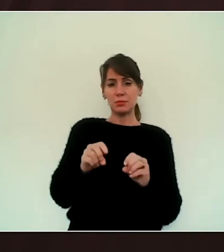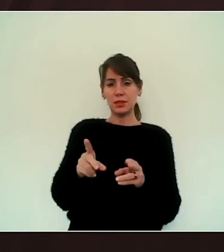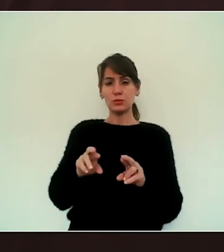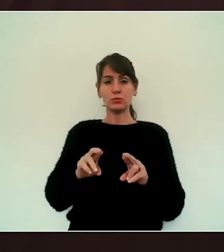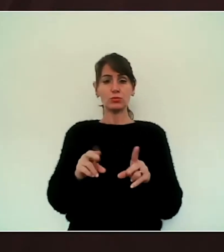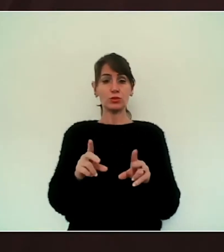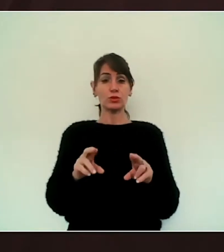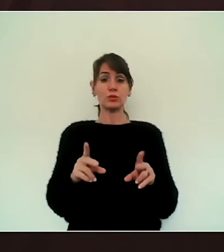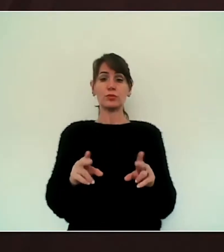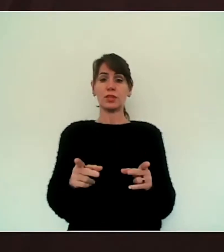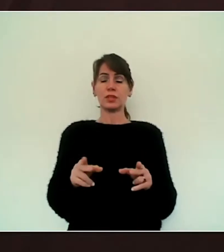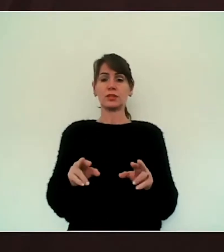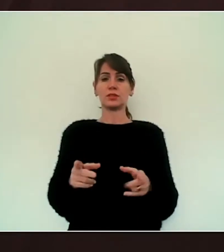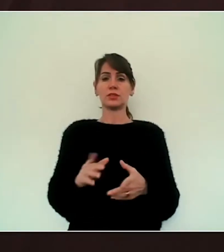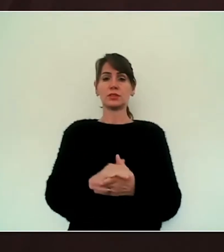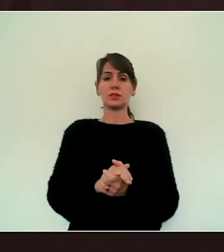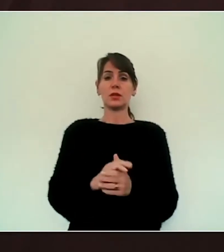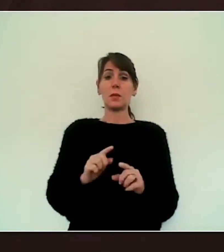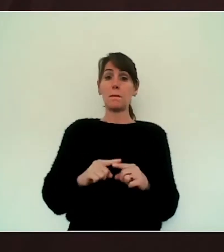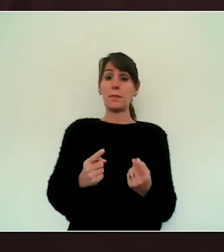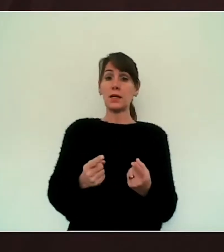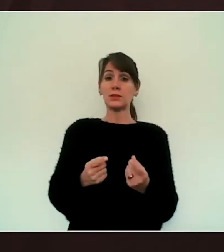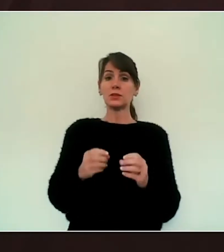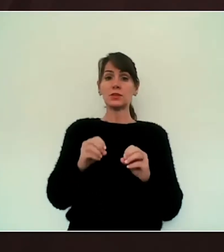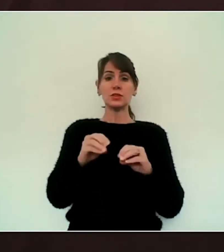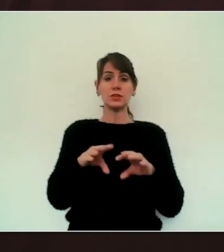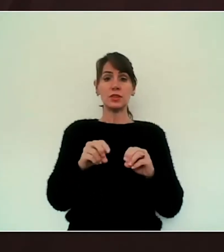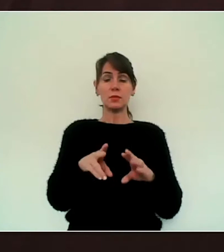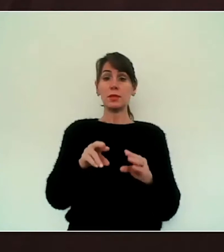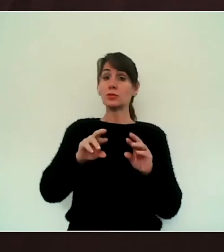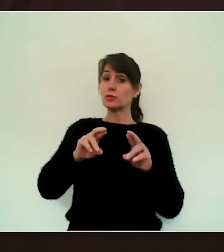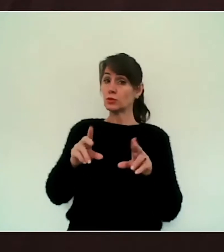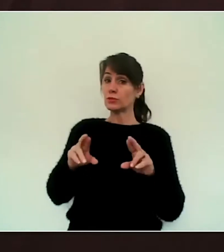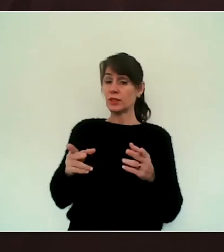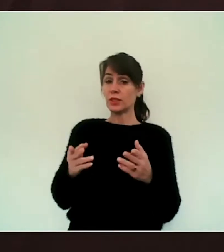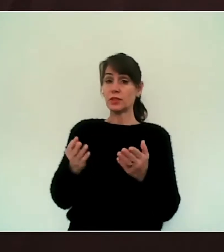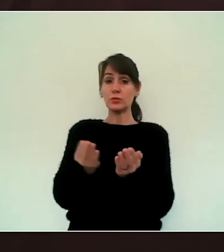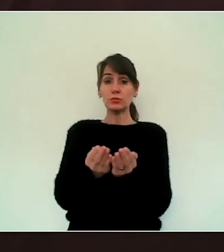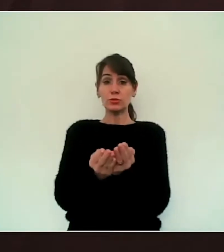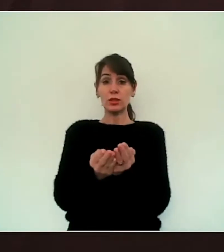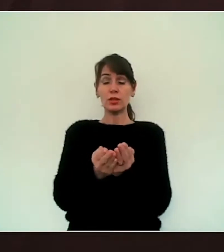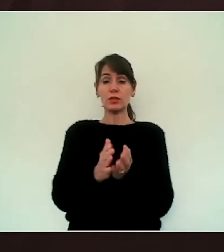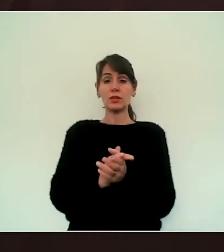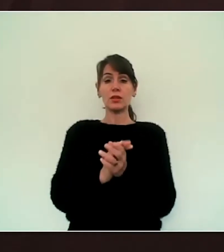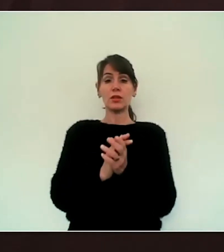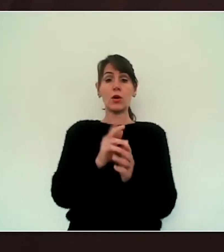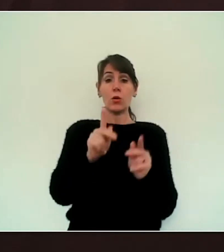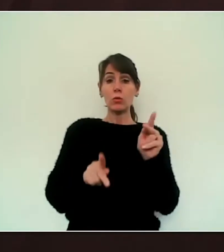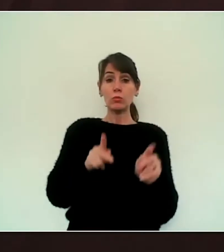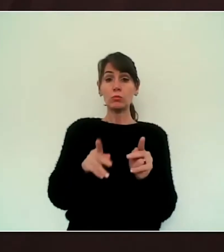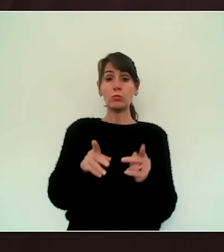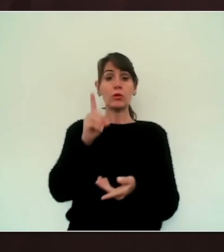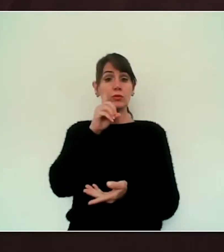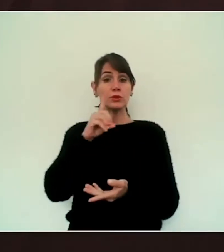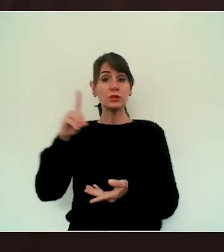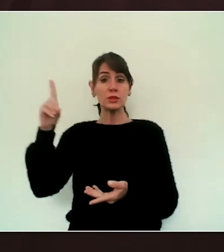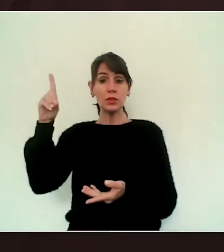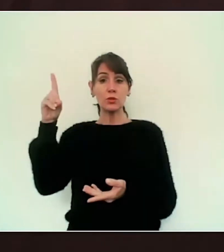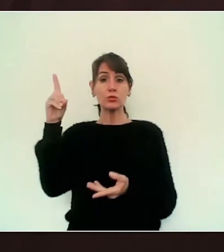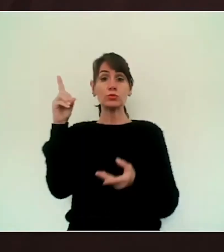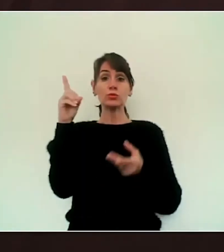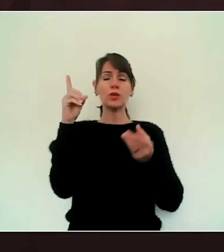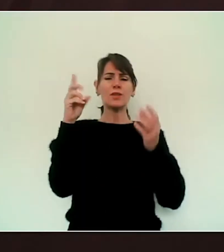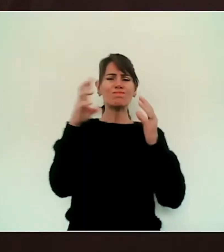Mas esses diferentes ensinamentos entraram no meio dos cristãos, confundindo o povo de Deus e trouxe muita degradação.